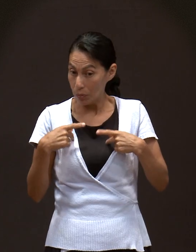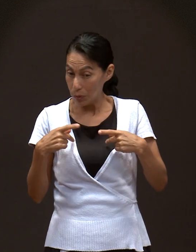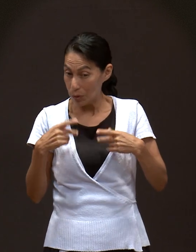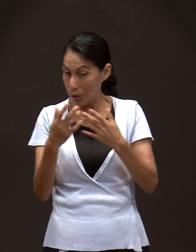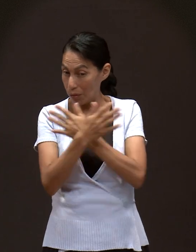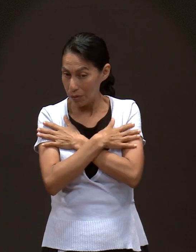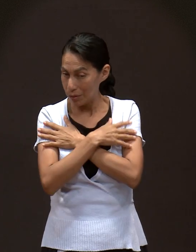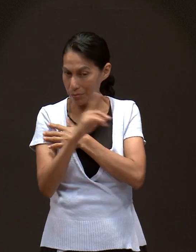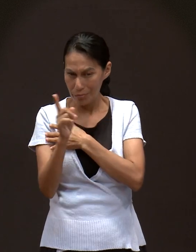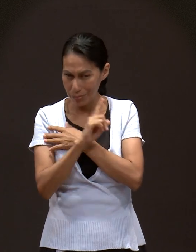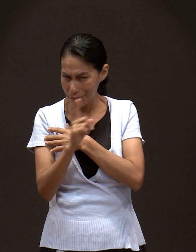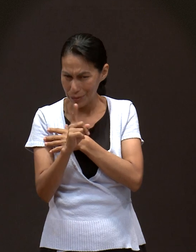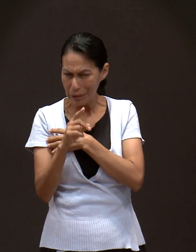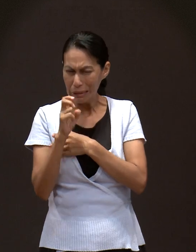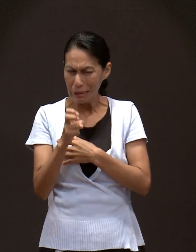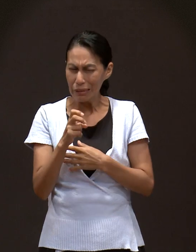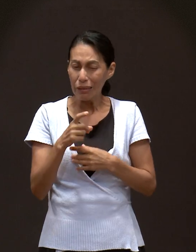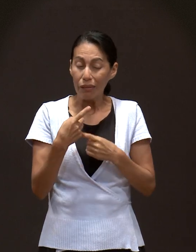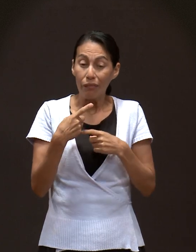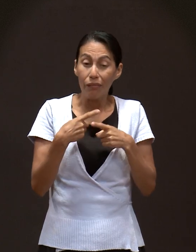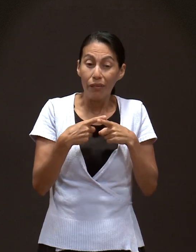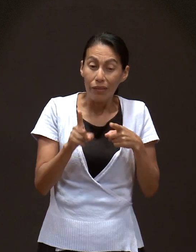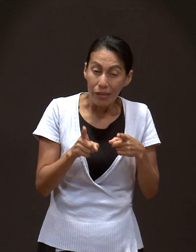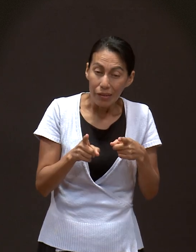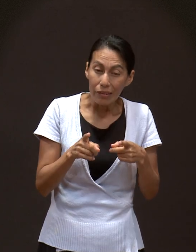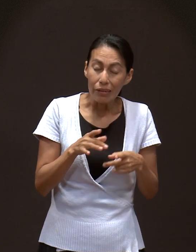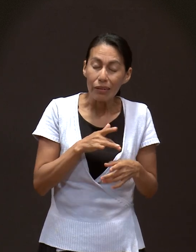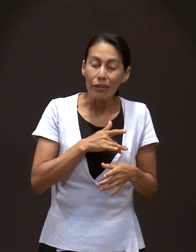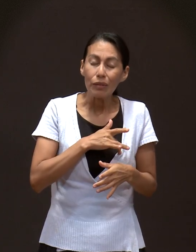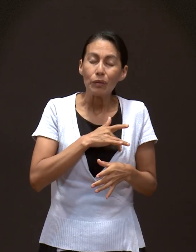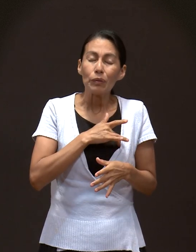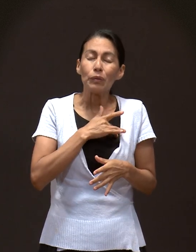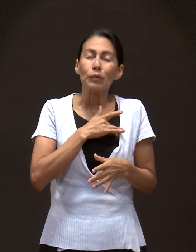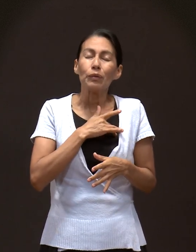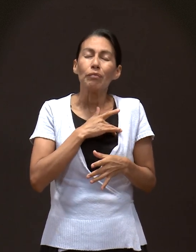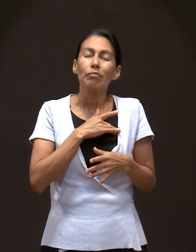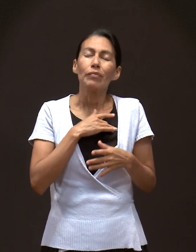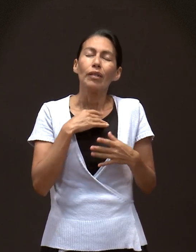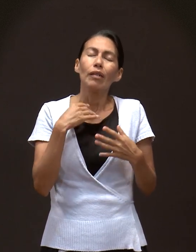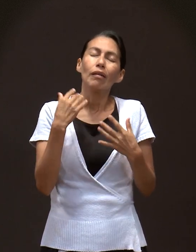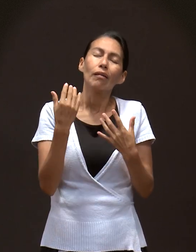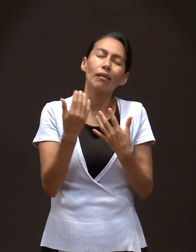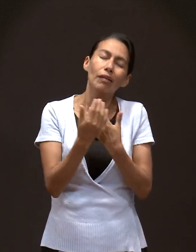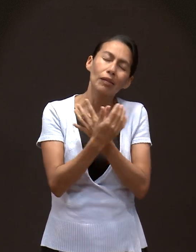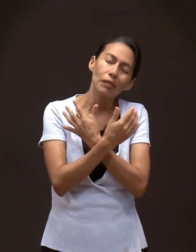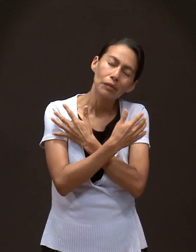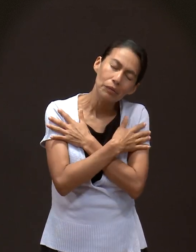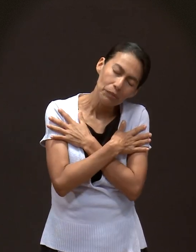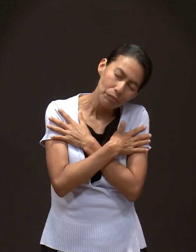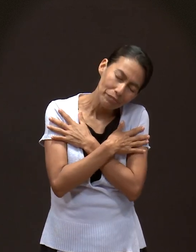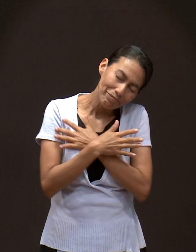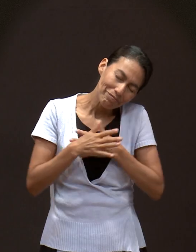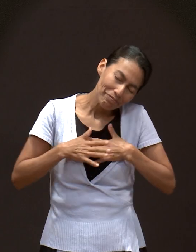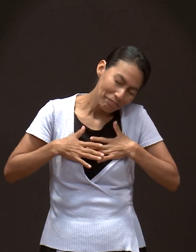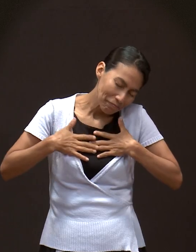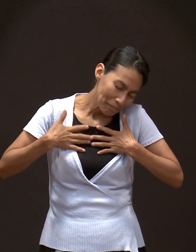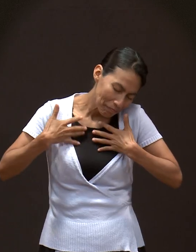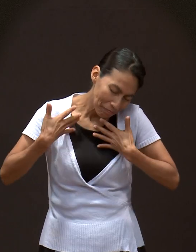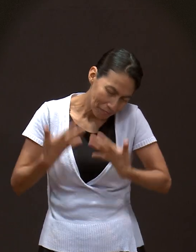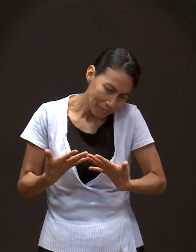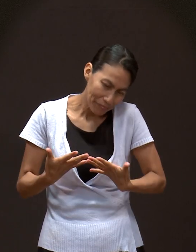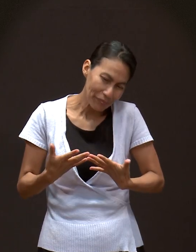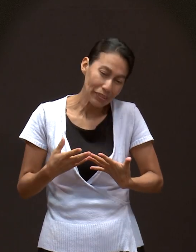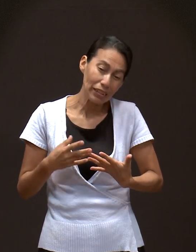mismo abrazo que he sentido en otra persona que llega y te abraza. Es una sensación de un abrazo de que te estás dejando caer en alguien,